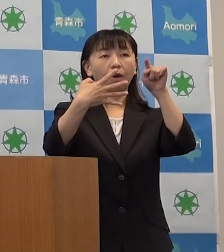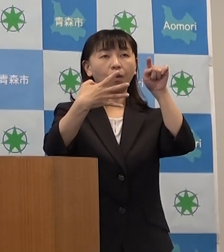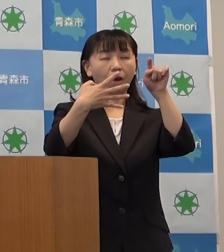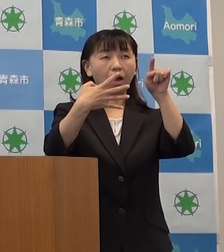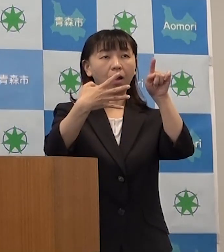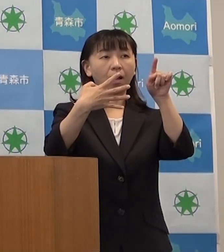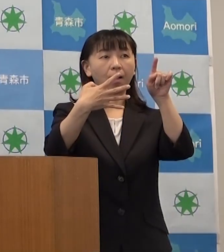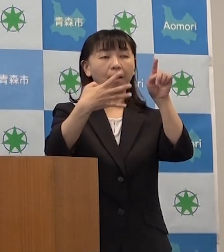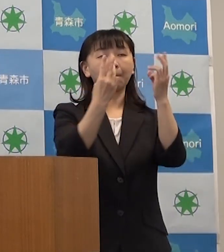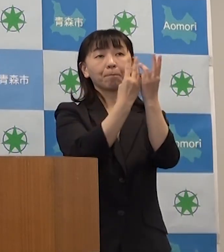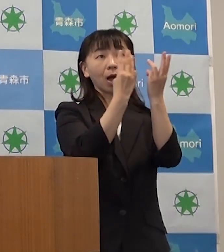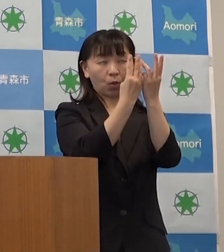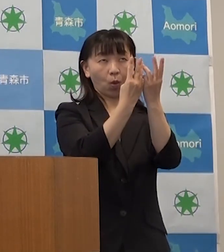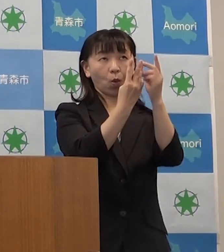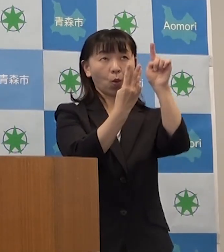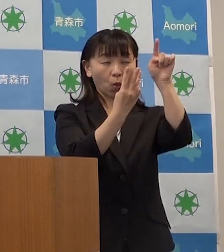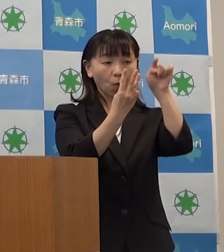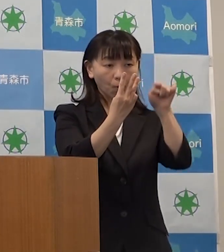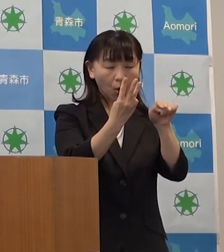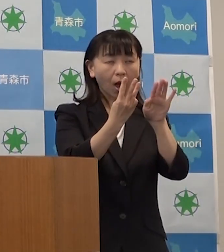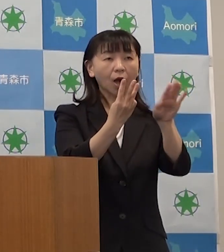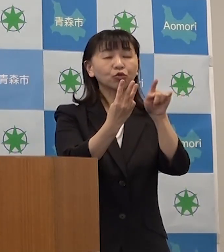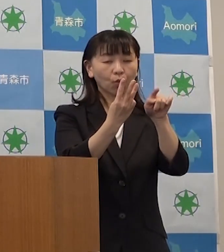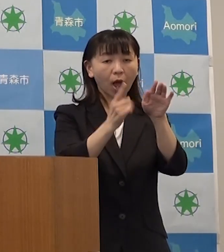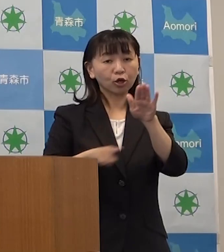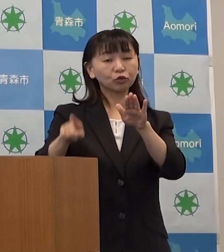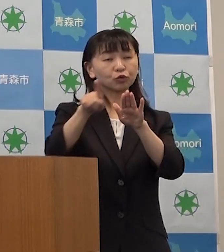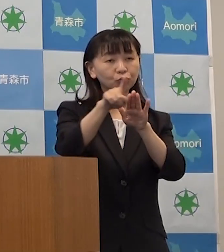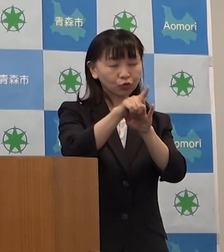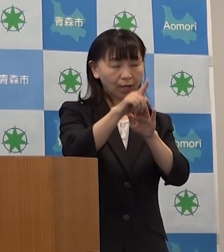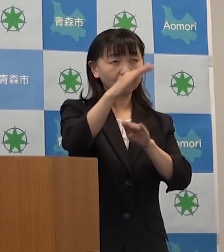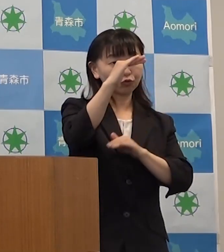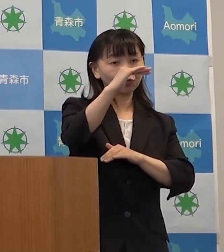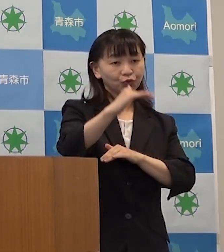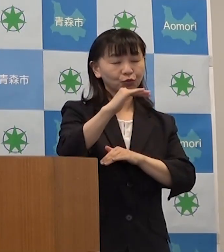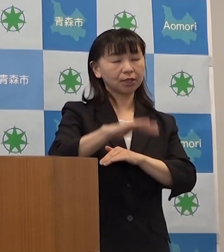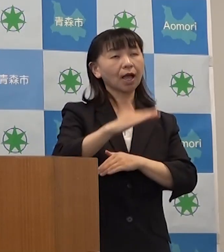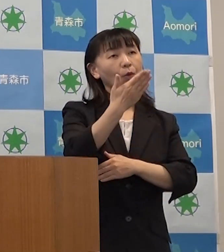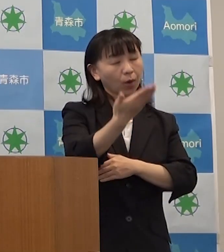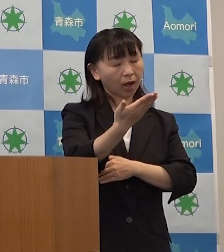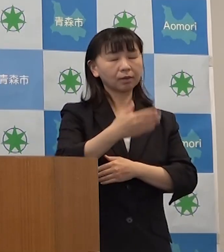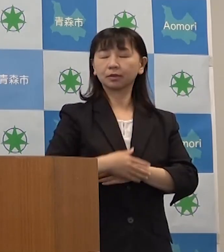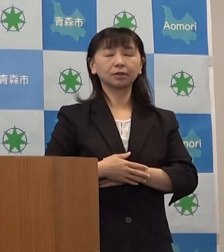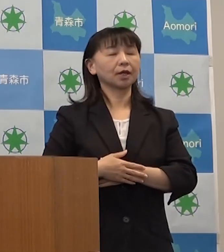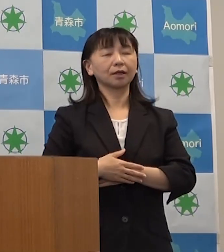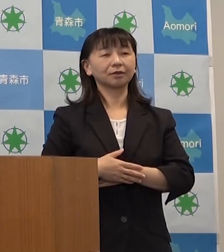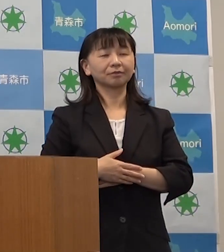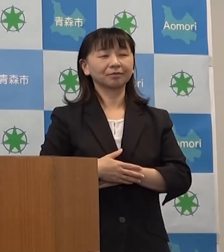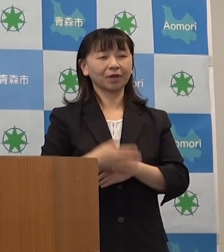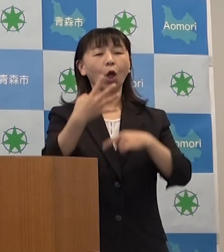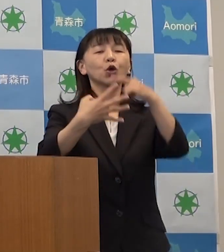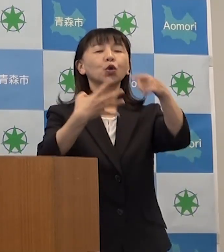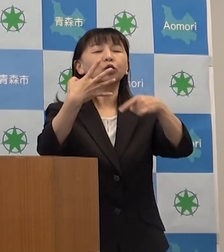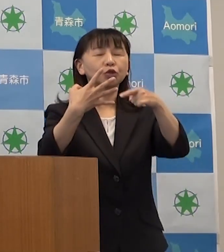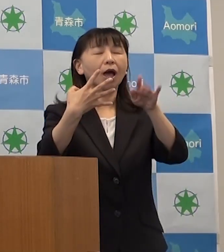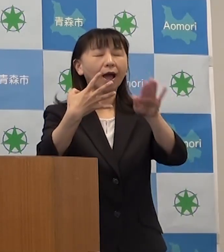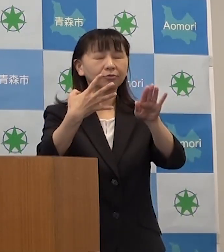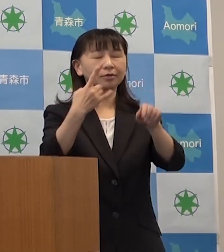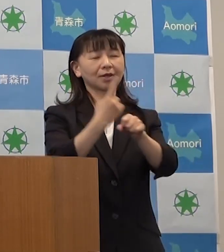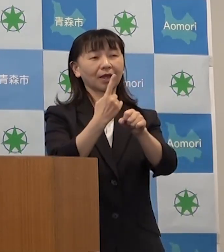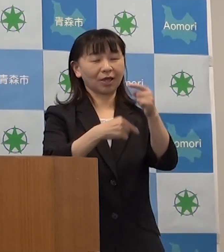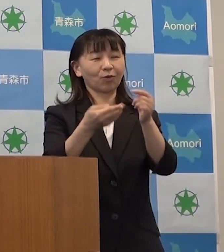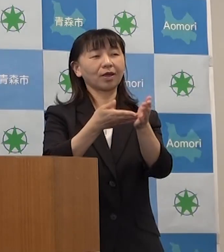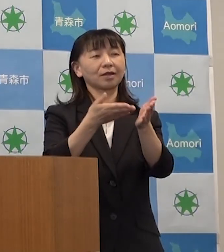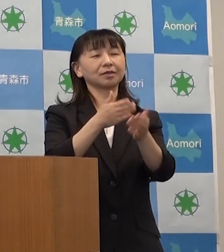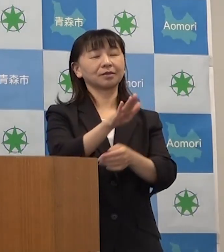らっしゃるのは何か優先順位的な意味での番号、はい、ということ 特にはございません。 4つあるという意味での番号です。